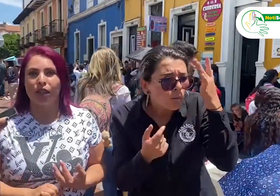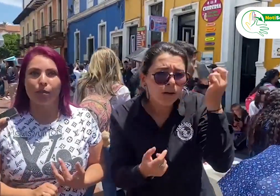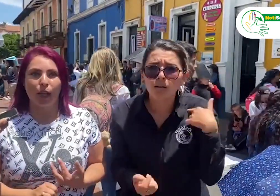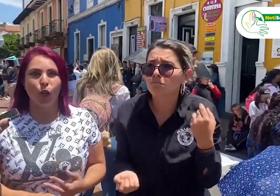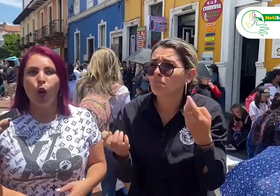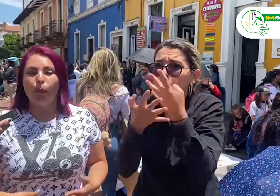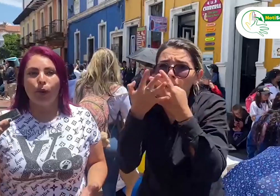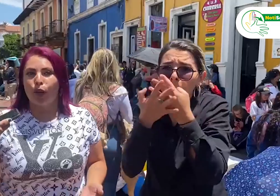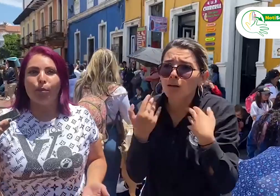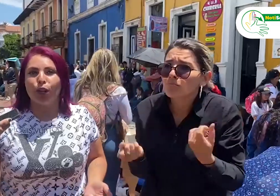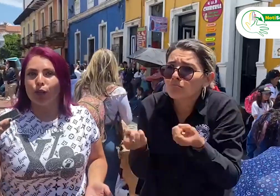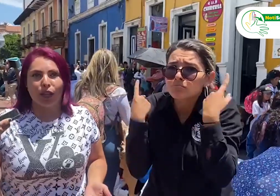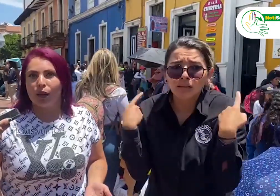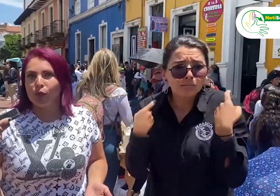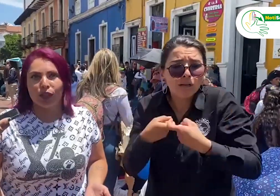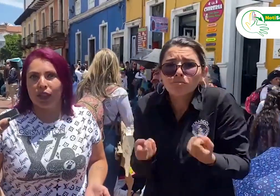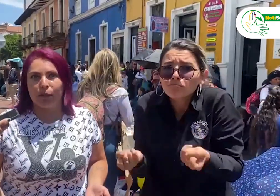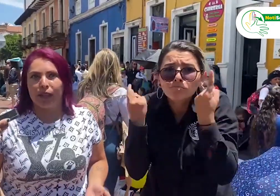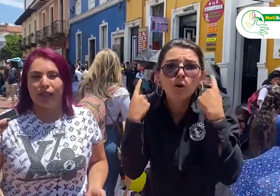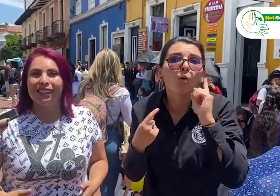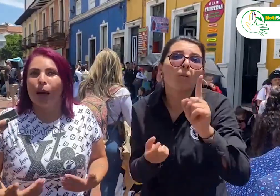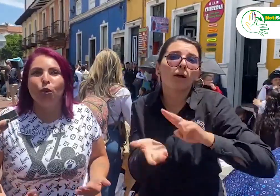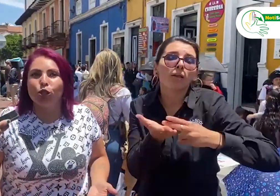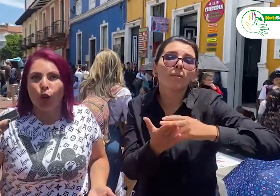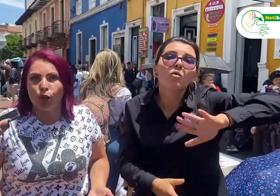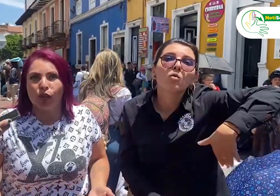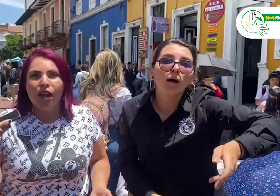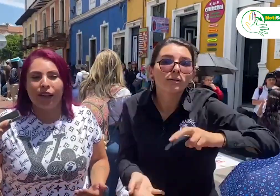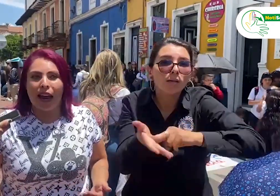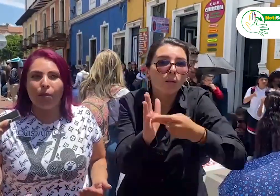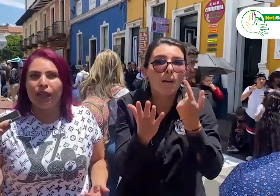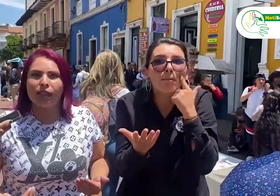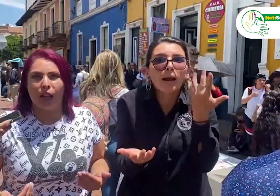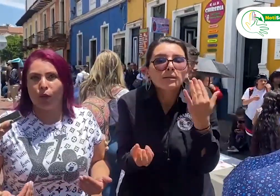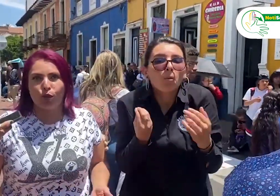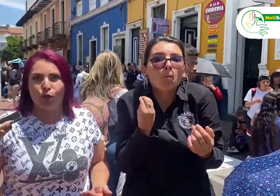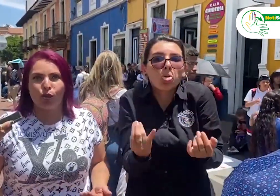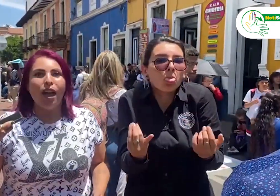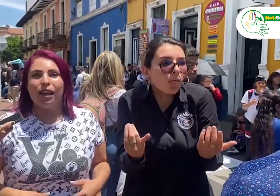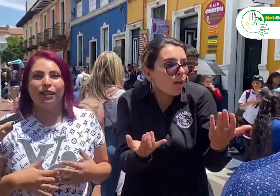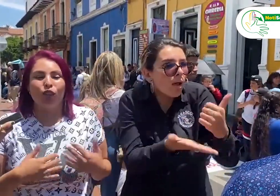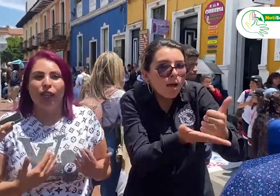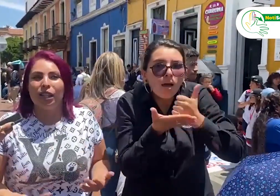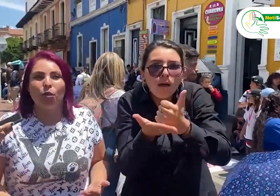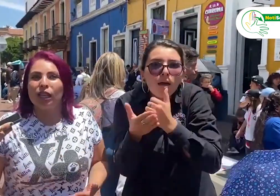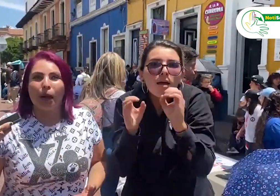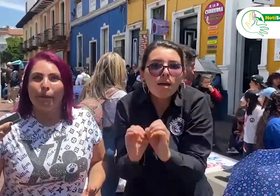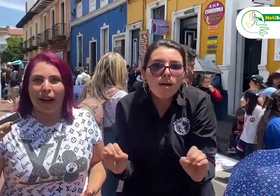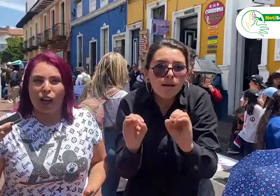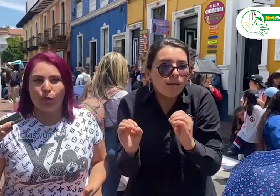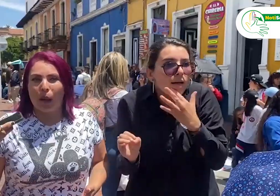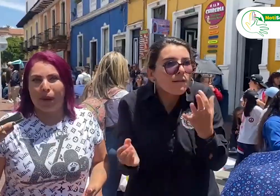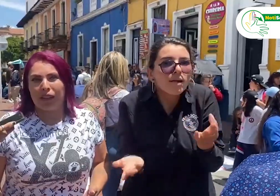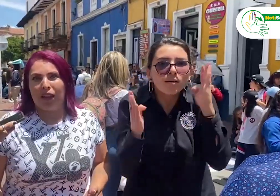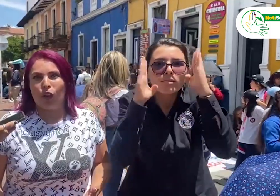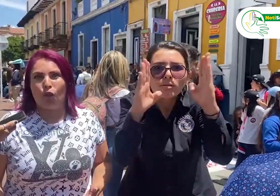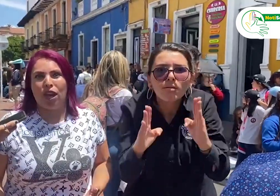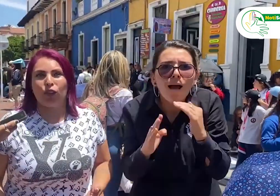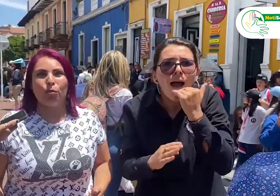no entiende español, ¿por qué? Porque no tenemos intérpretes, estamos solos, realmente estamos solos, nos sentimos desamparados por la parte del gobierno,